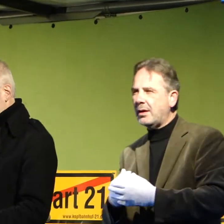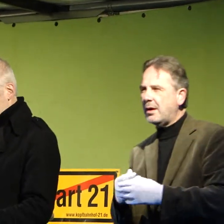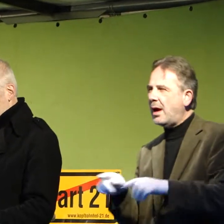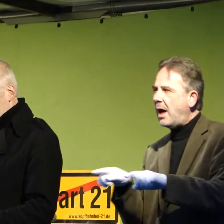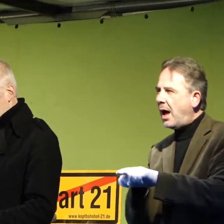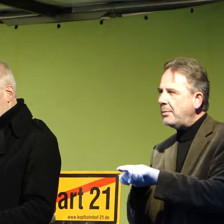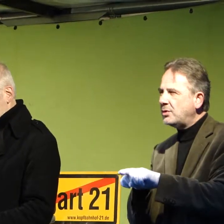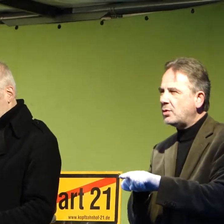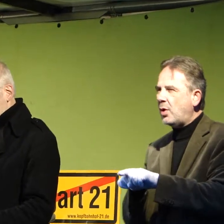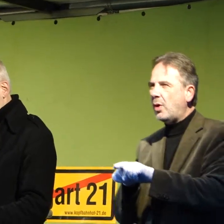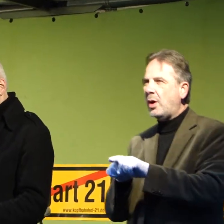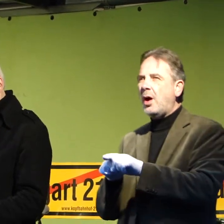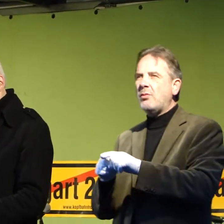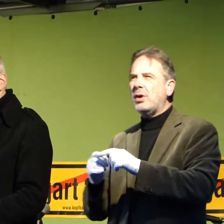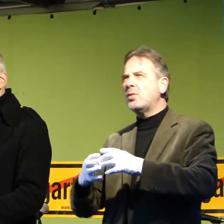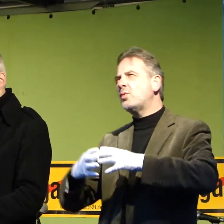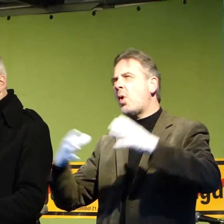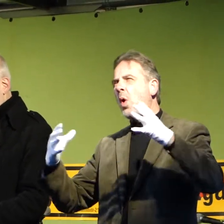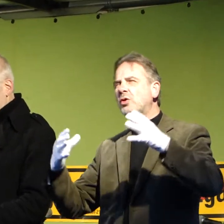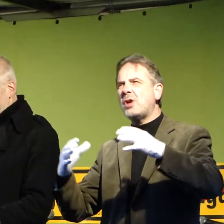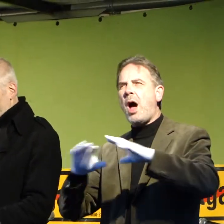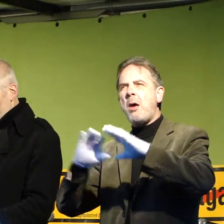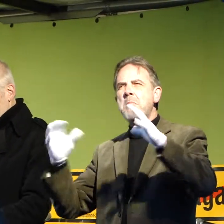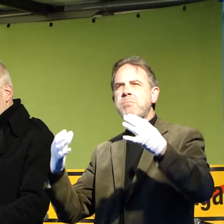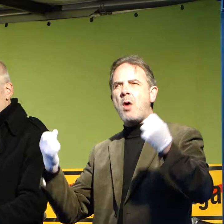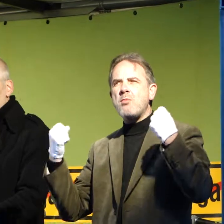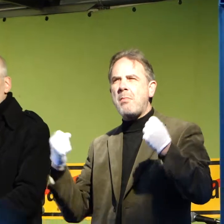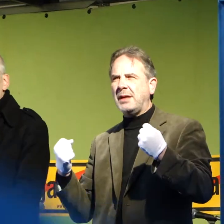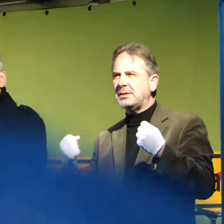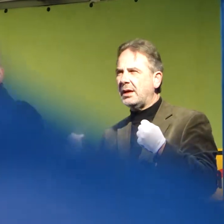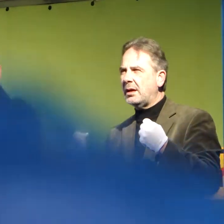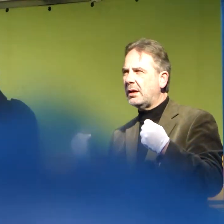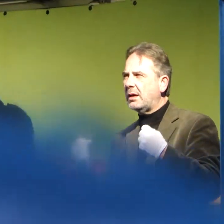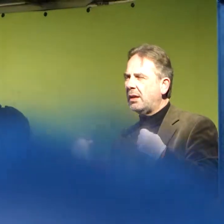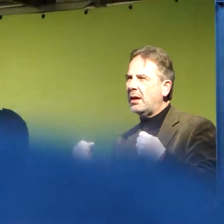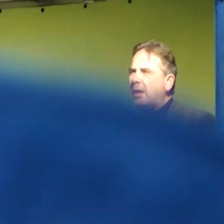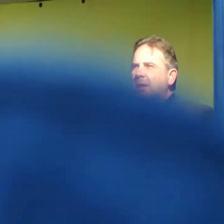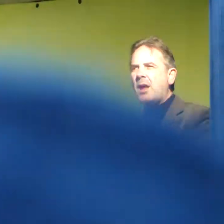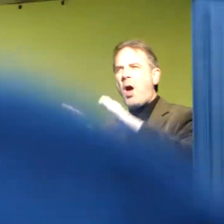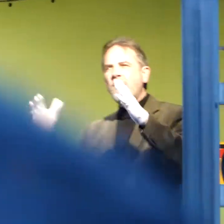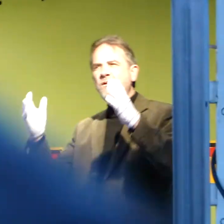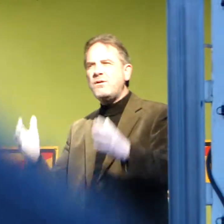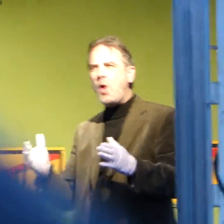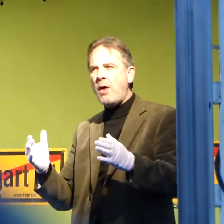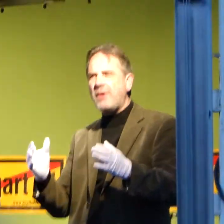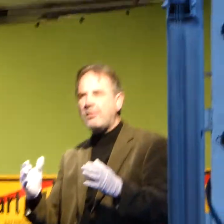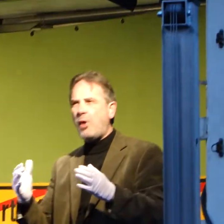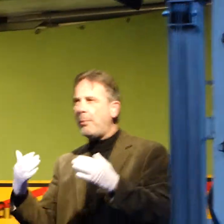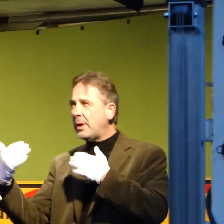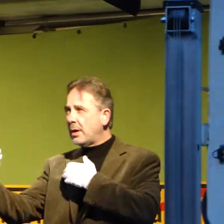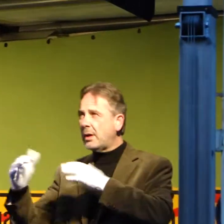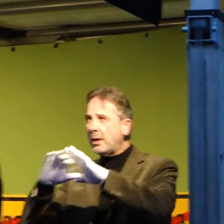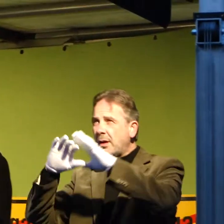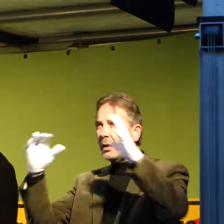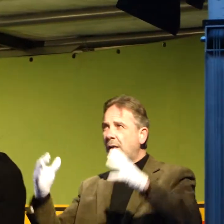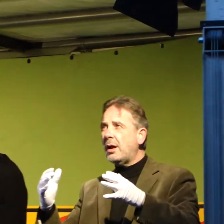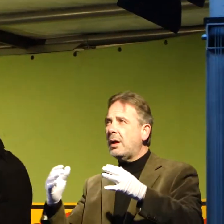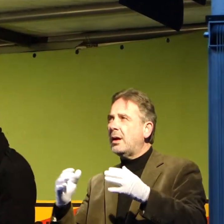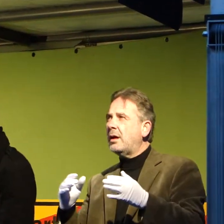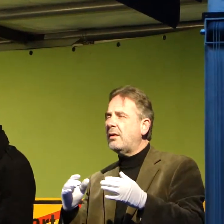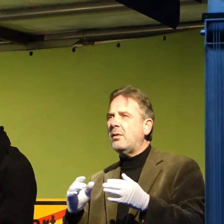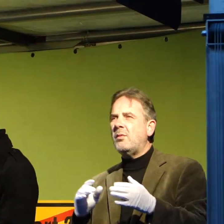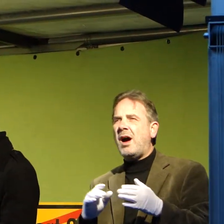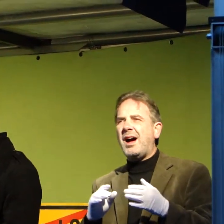die mächtigen Baumassen. Die flachen Dächer und die würfelförmigen Volumen waren Zeichen der